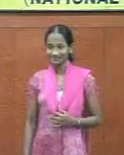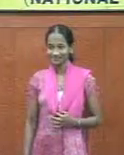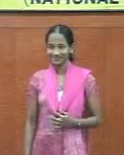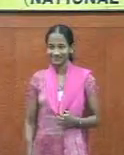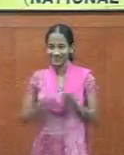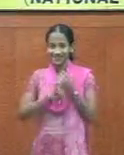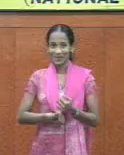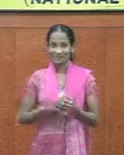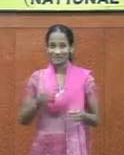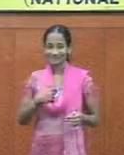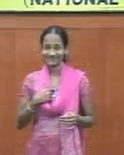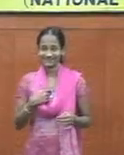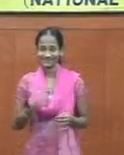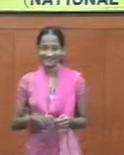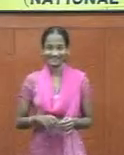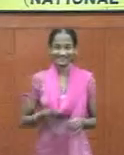गुड आफ्टरनून फ्रेंड्स